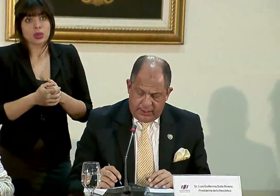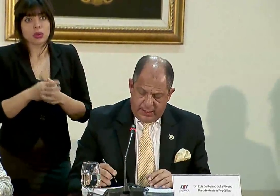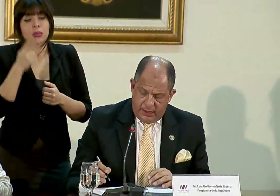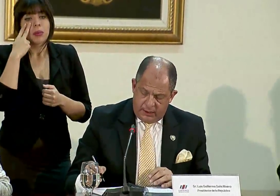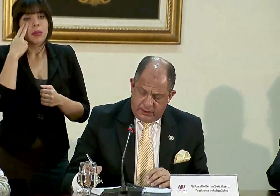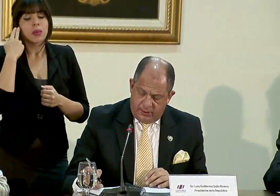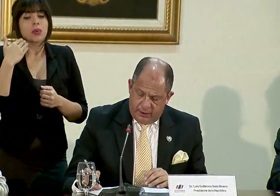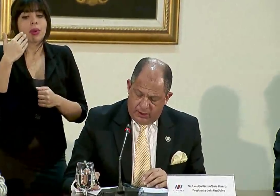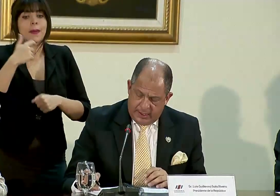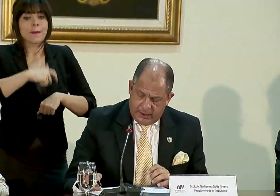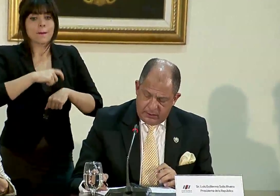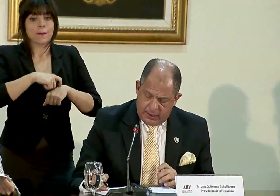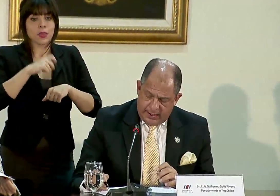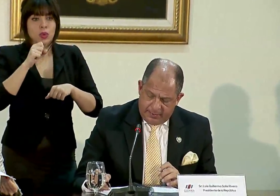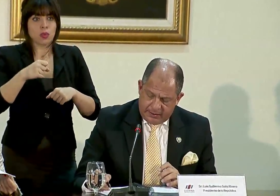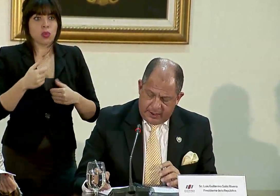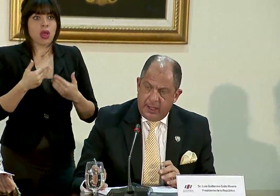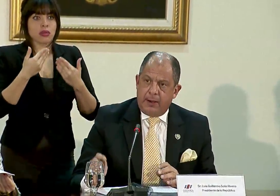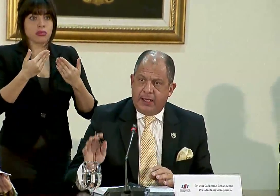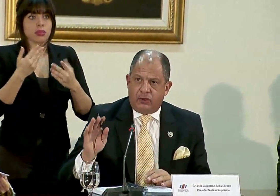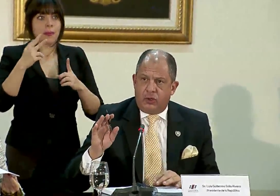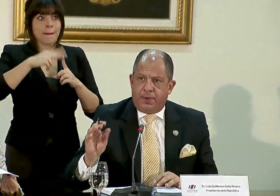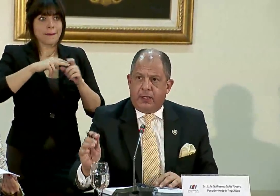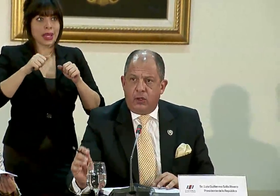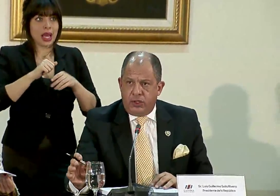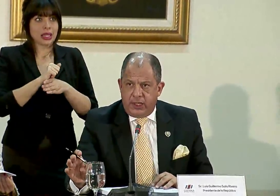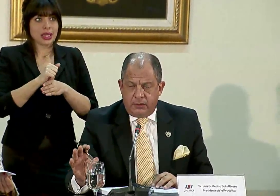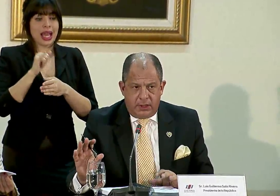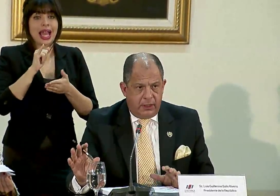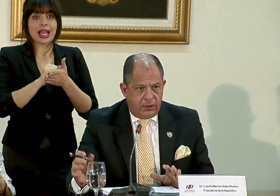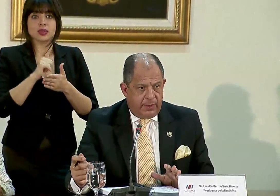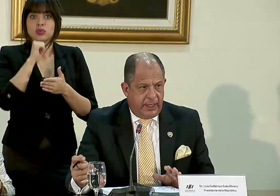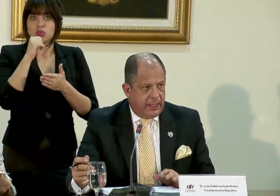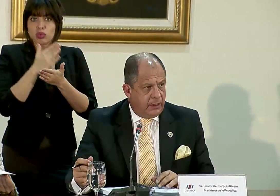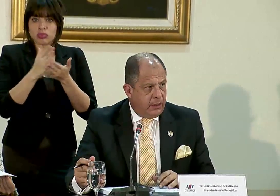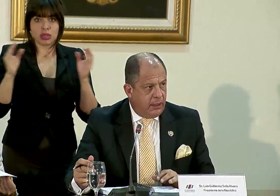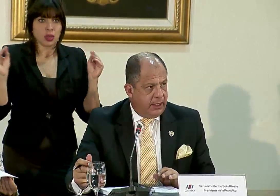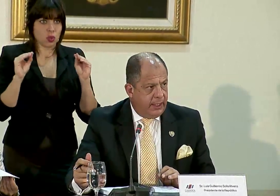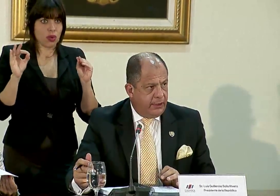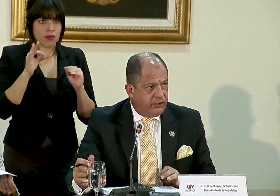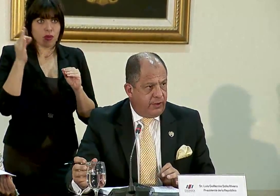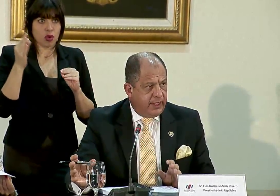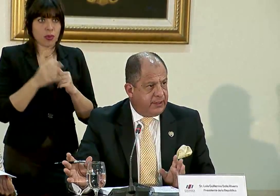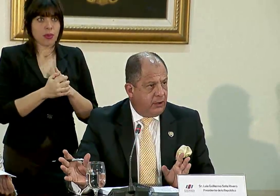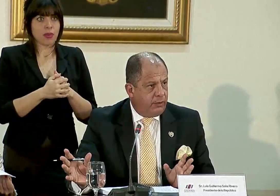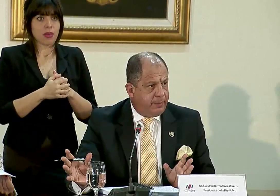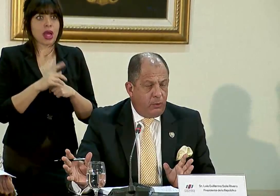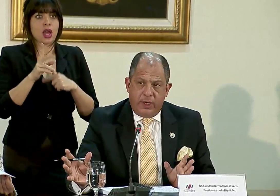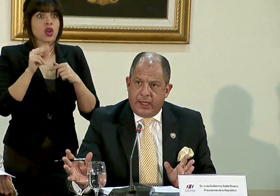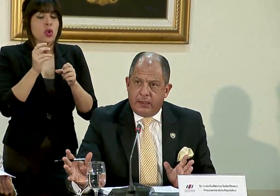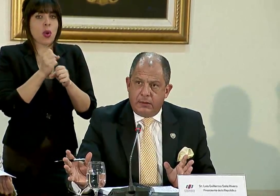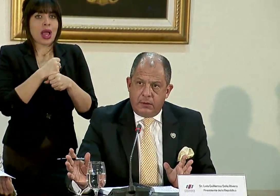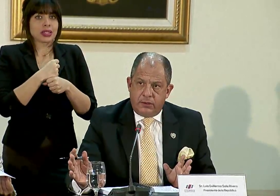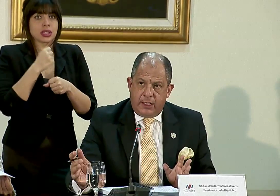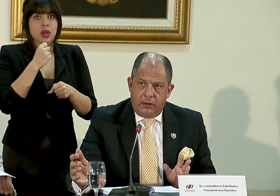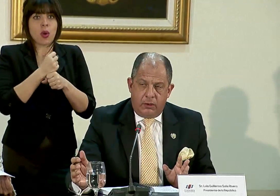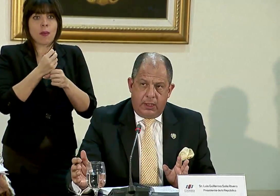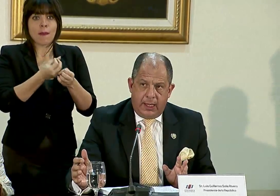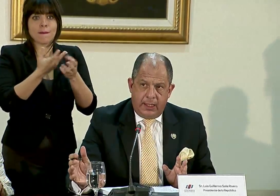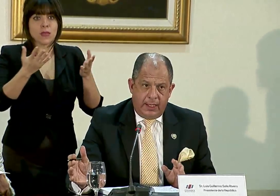momento será llevado a la práctica esto no precluye de ninguna manera que no se vaya a hacer obra pública